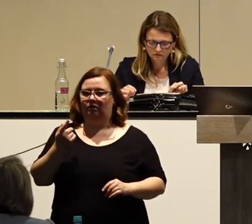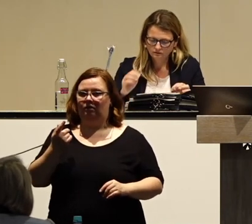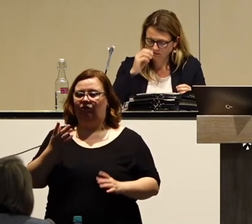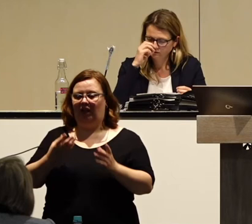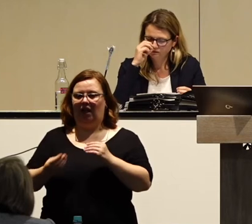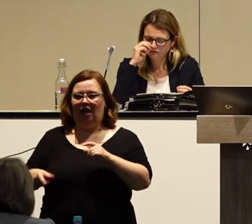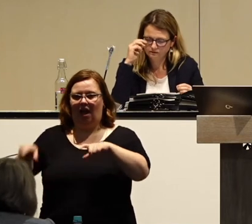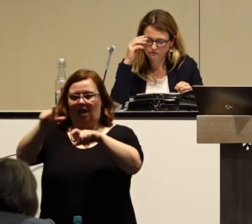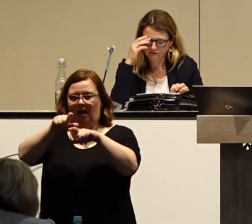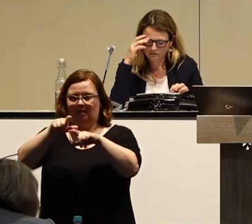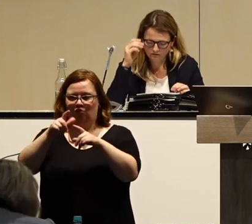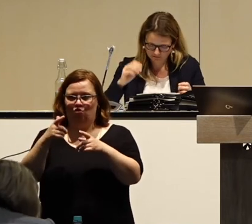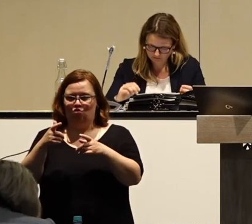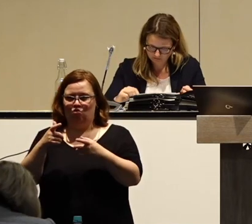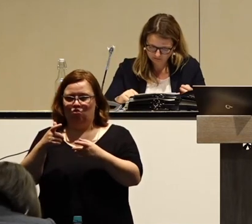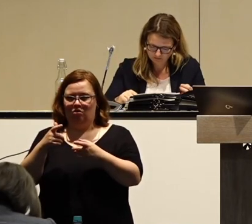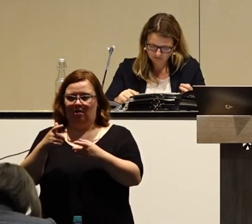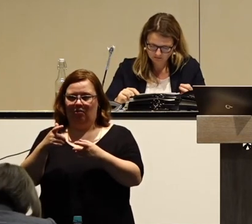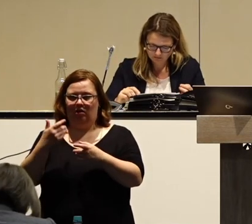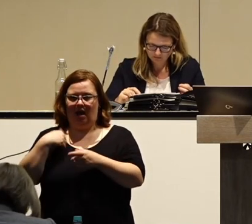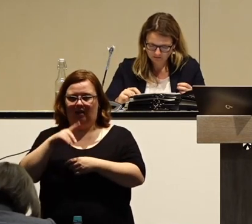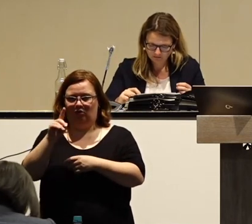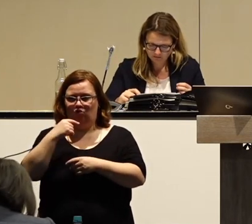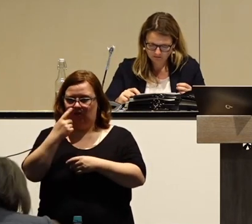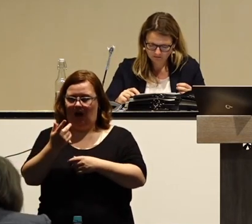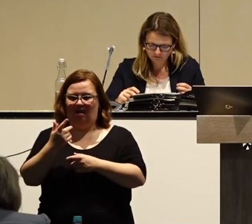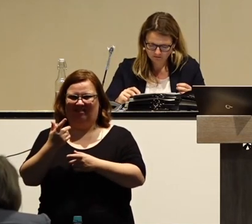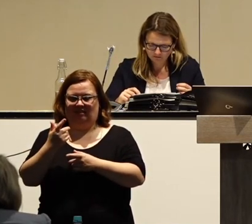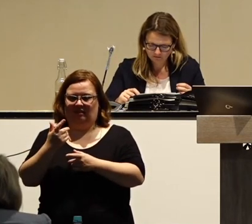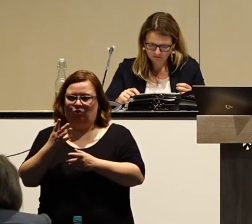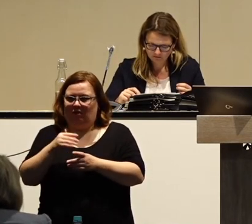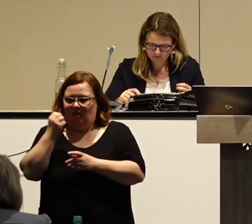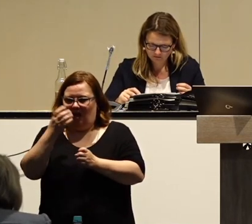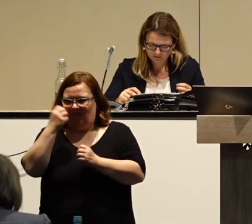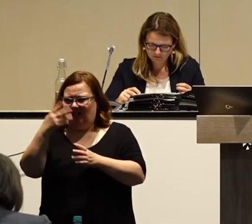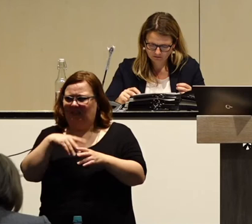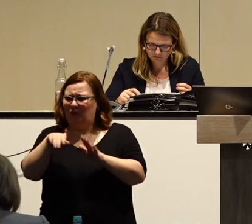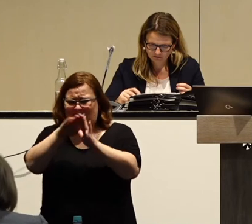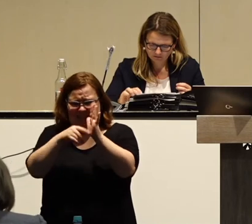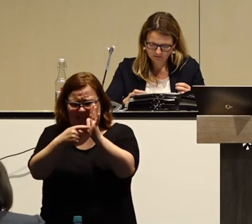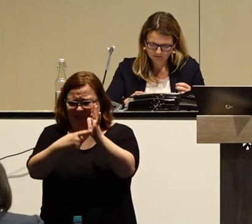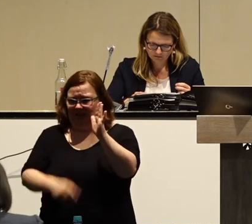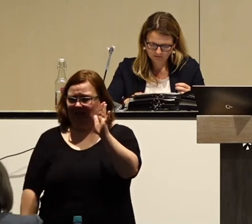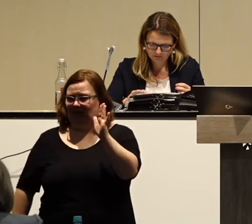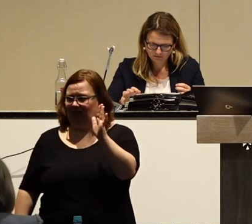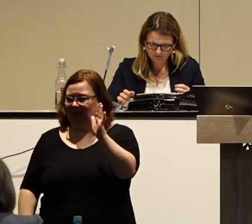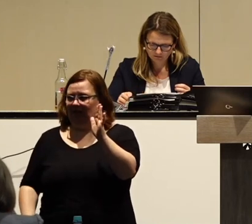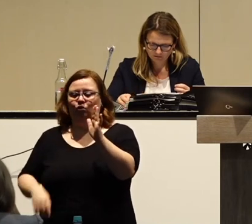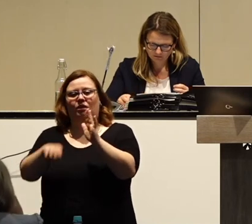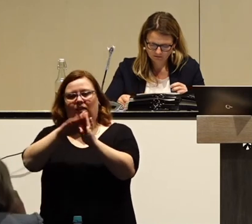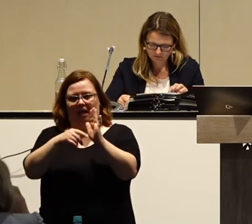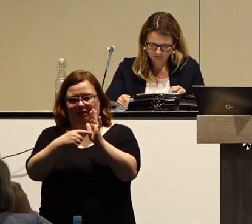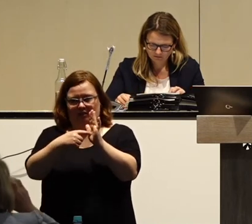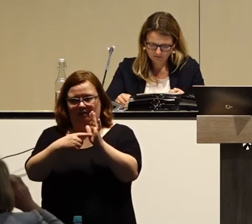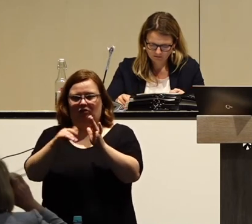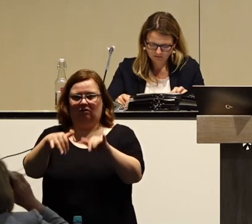Ihre Ergänzung eingebracht, aber Herr Dietz hatte dazu schon mehr als genug gesagt. Das ist ein Gesetz, das steht im Gesetz,